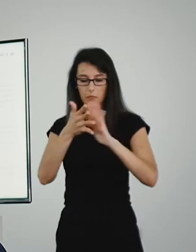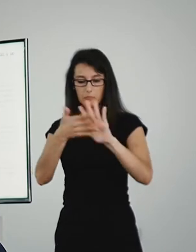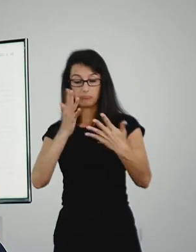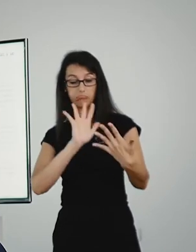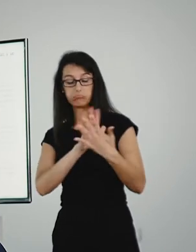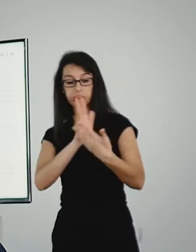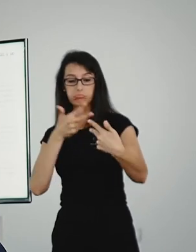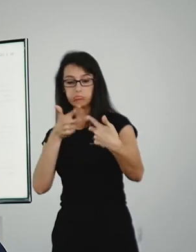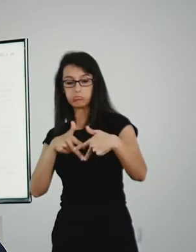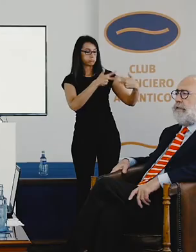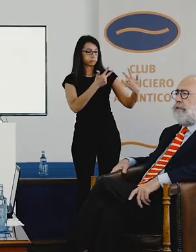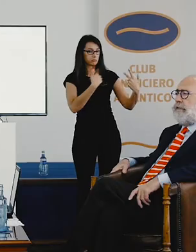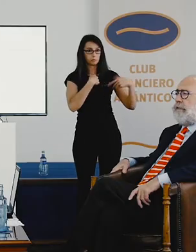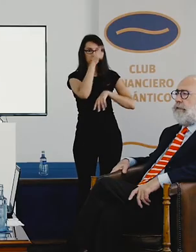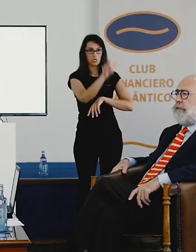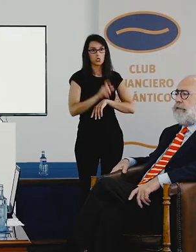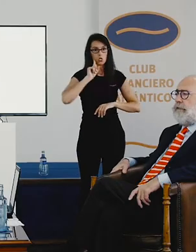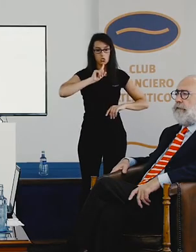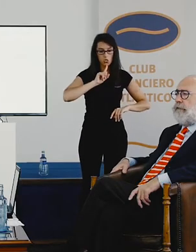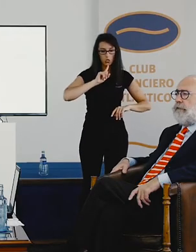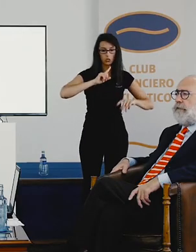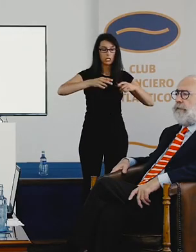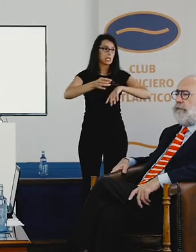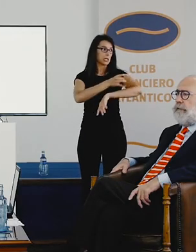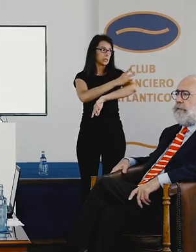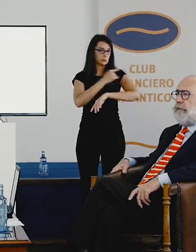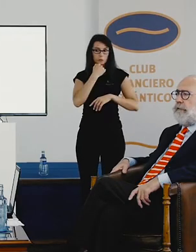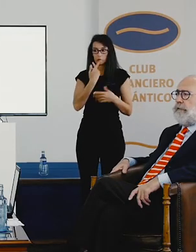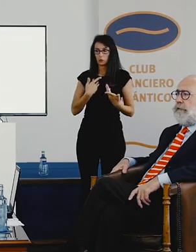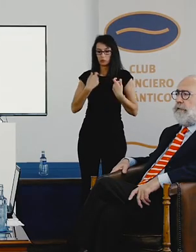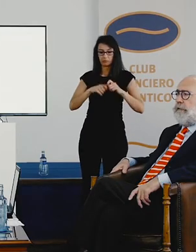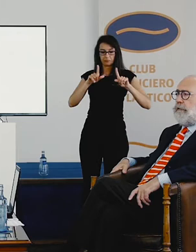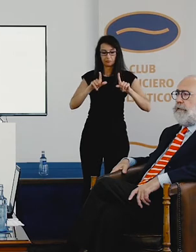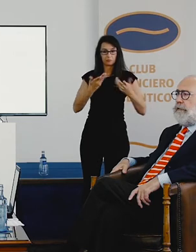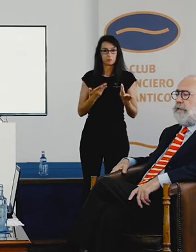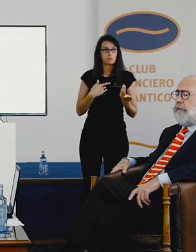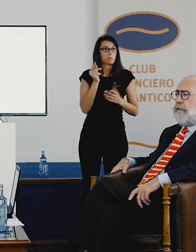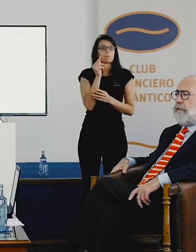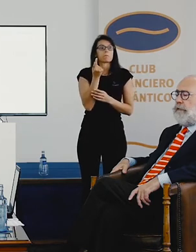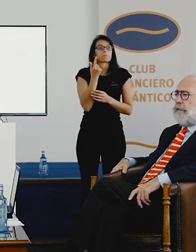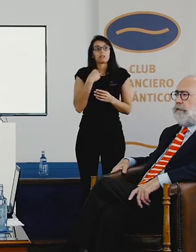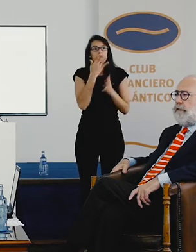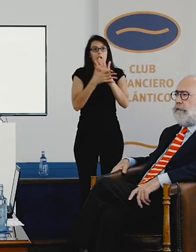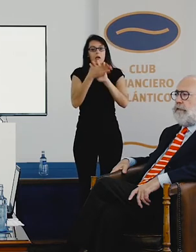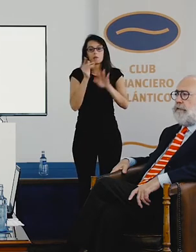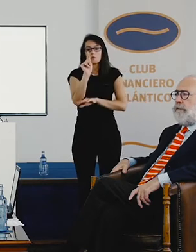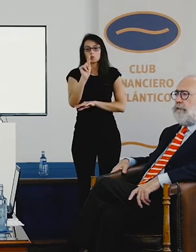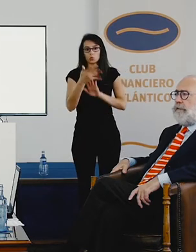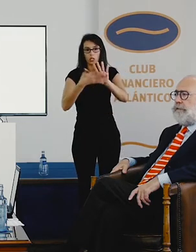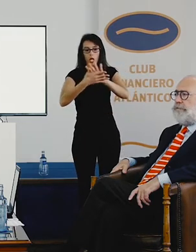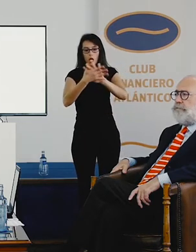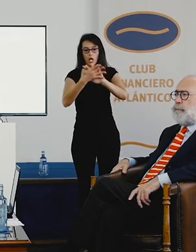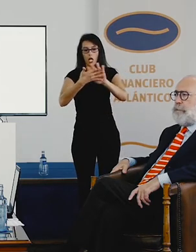sorda, me puedo ir a sacar un billete de tren o lo que sea, y pago o hago mis minutos de transcripción o de signado,